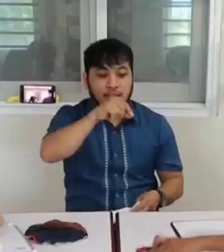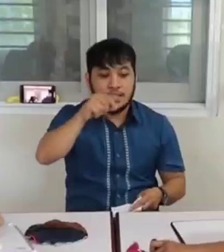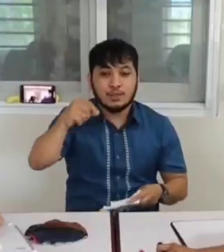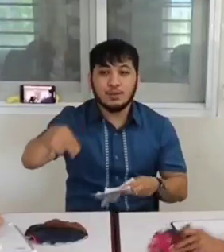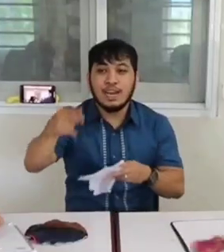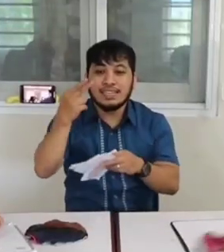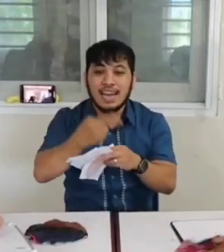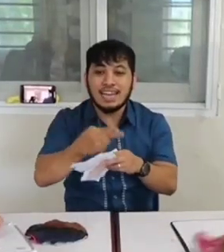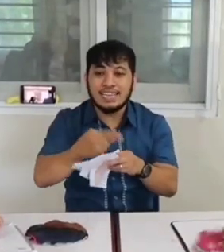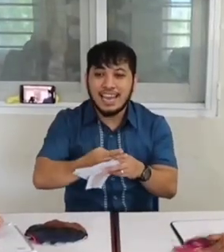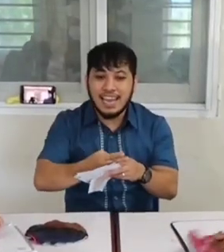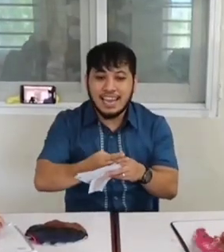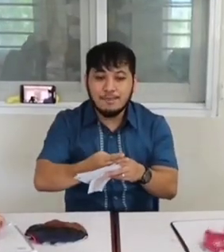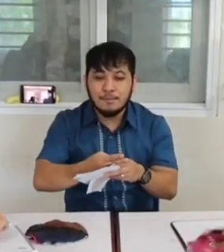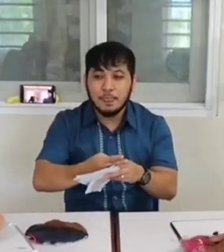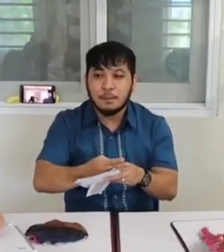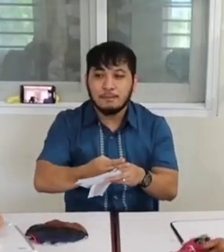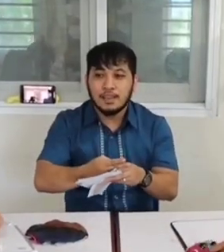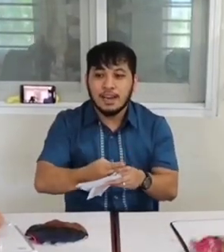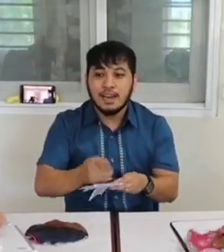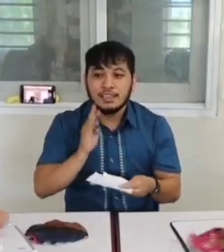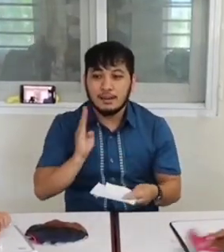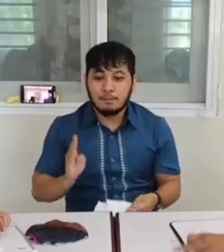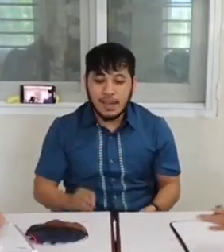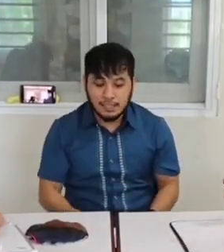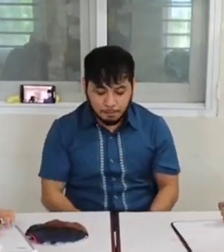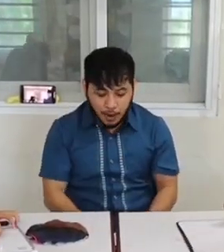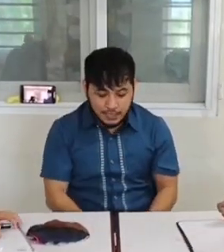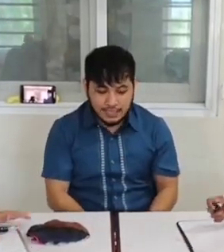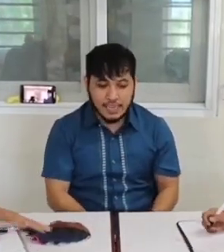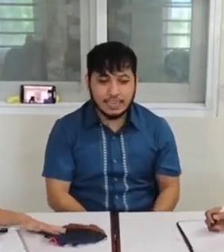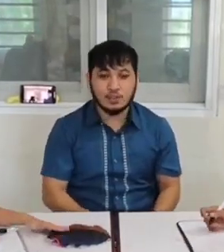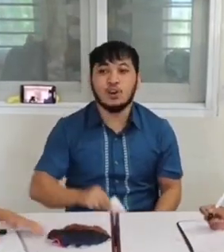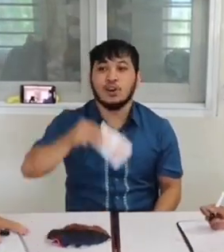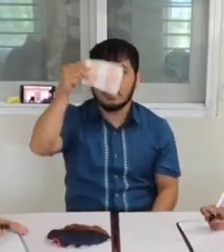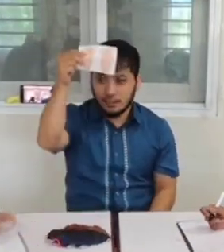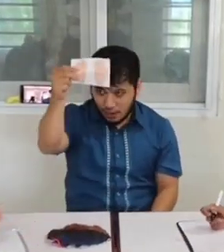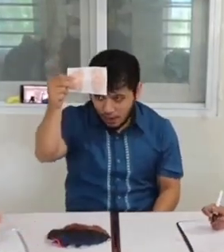Isulat ang name ng body parts na ito. O!